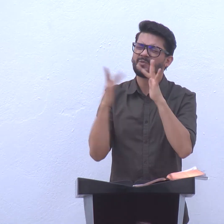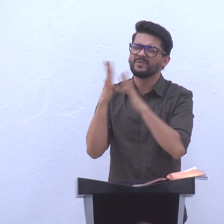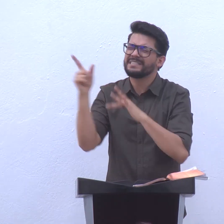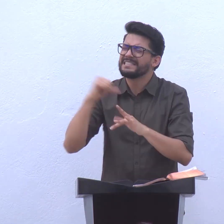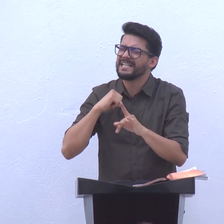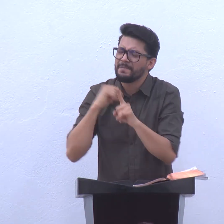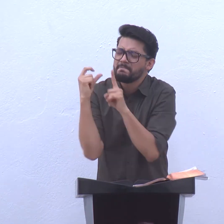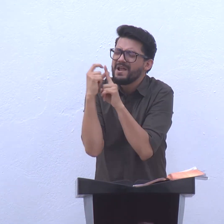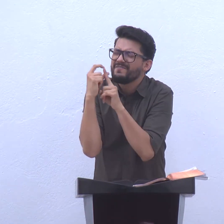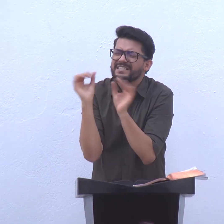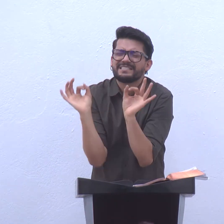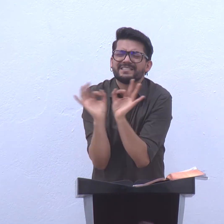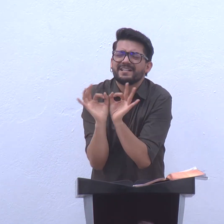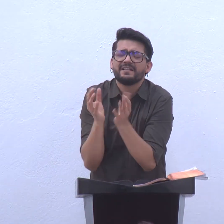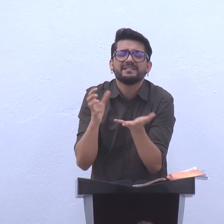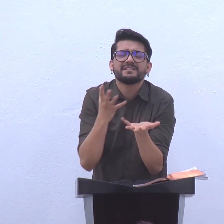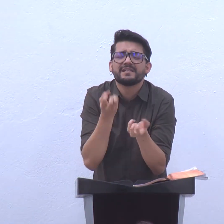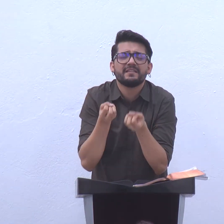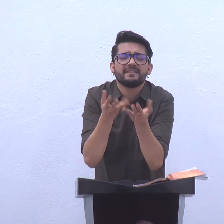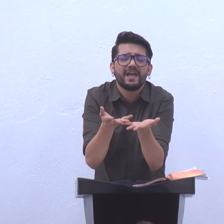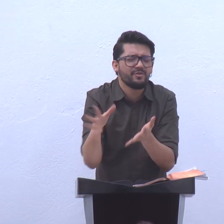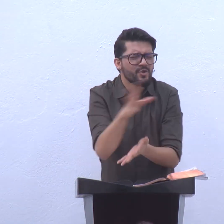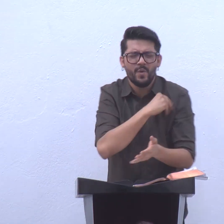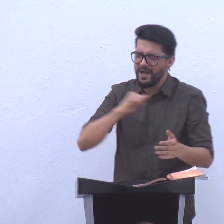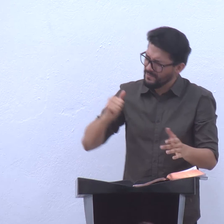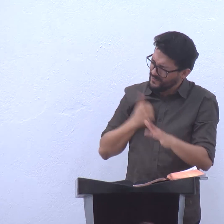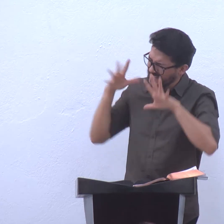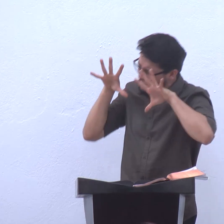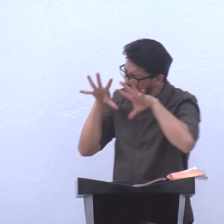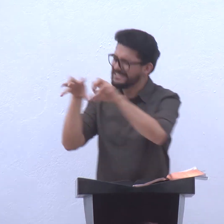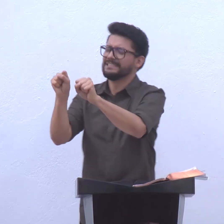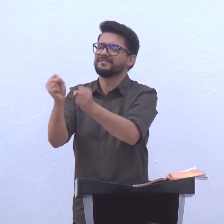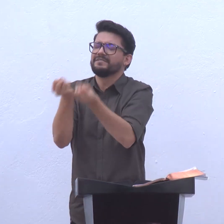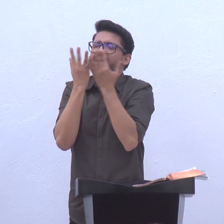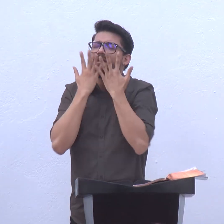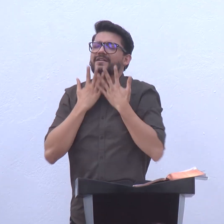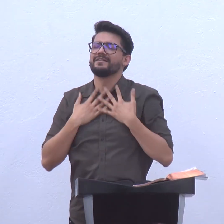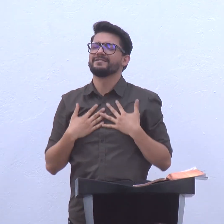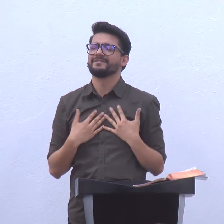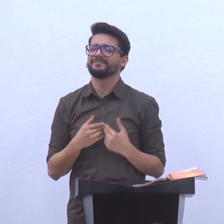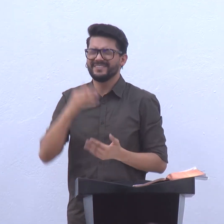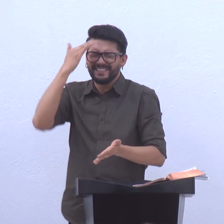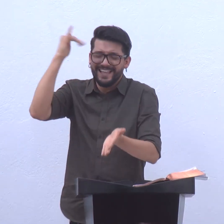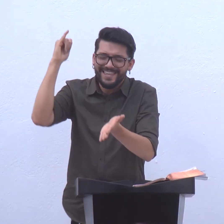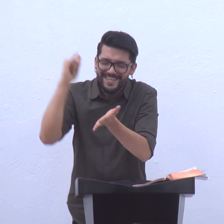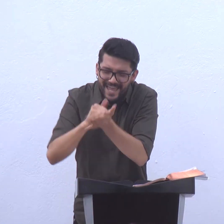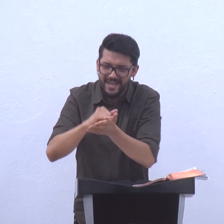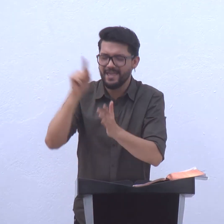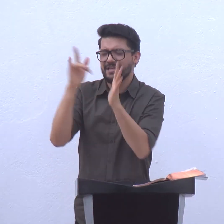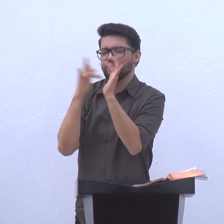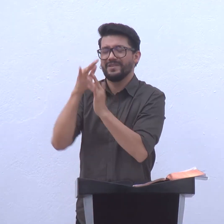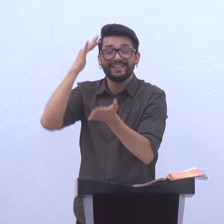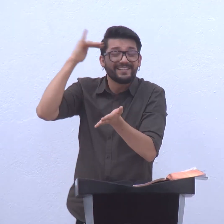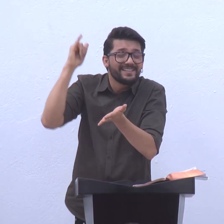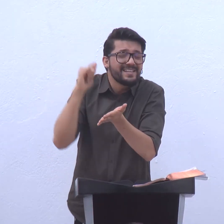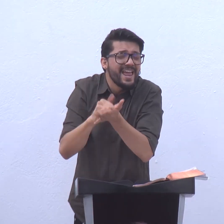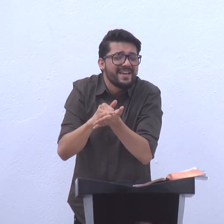Santo y lo vamos a entender porque tu palabra es sencilla, porque tu palabra la podemos comprender. Nos aferramos a tu palabra,